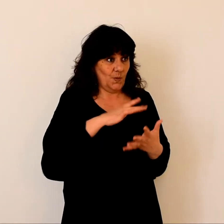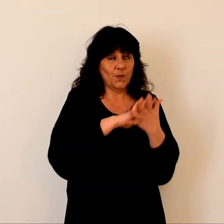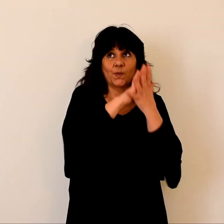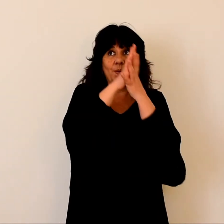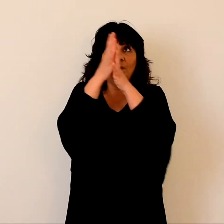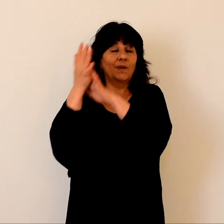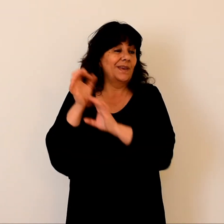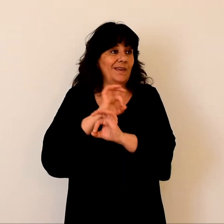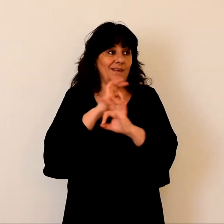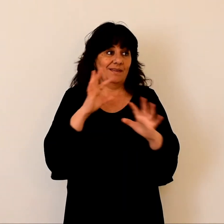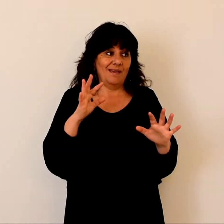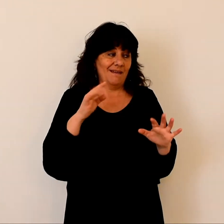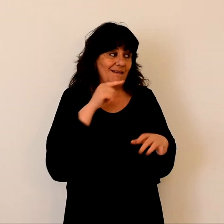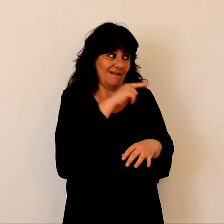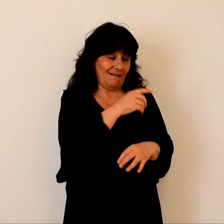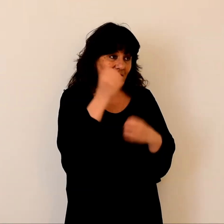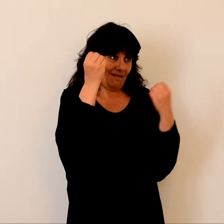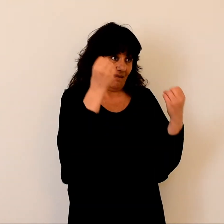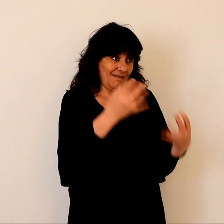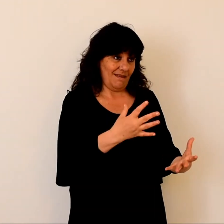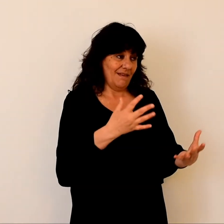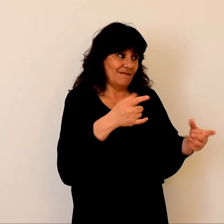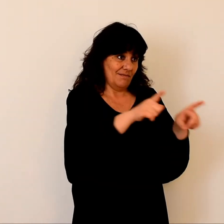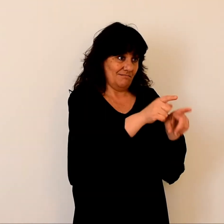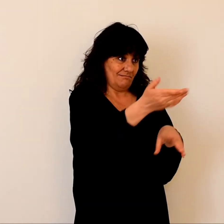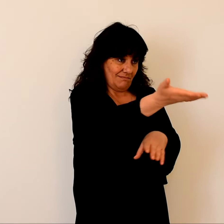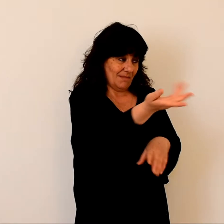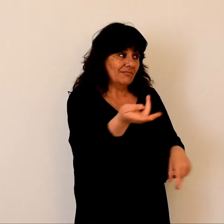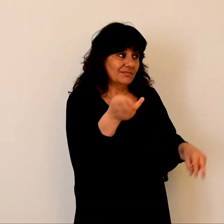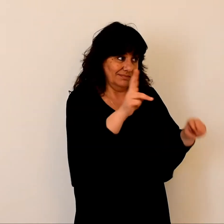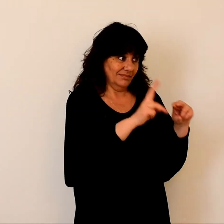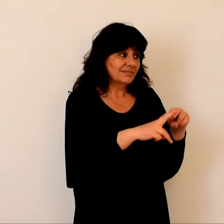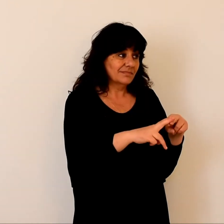vous périrez tous de même.